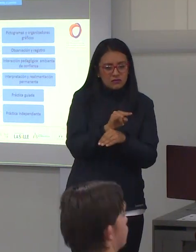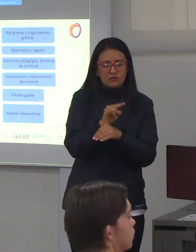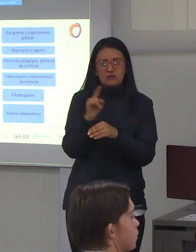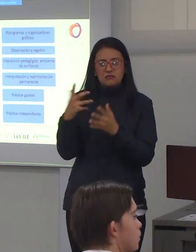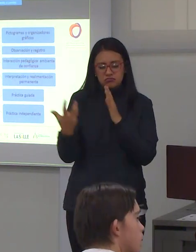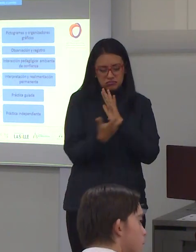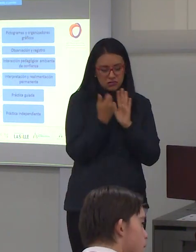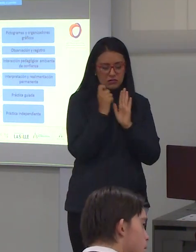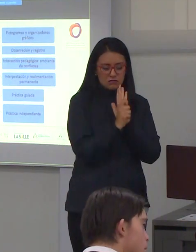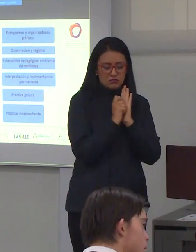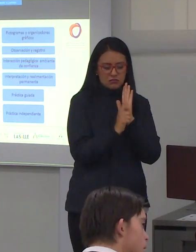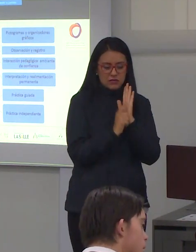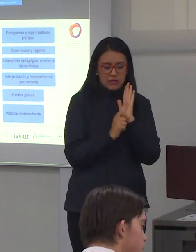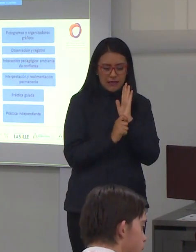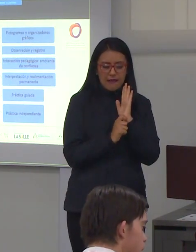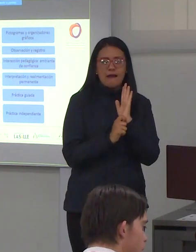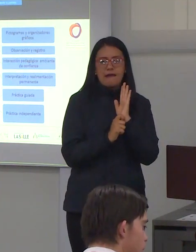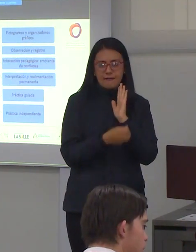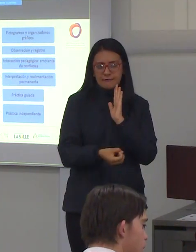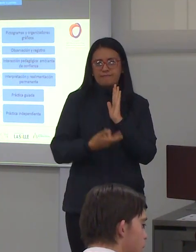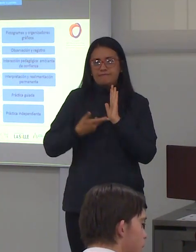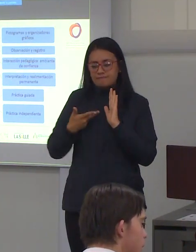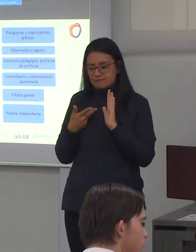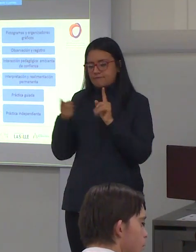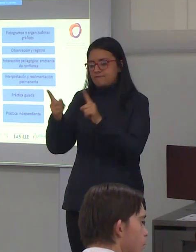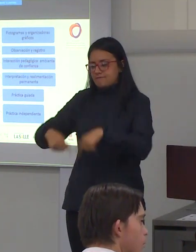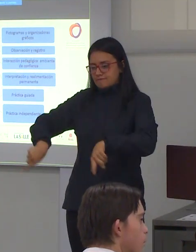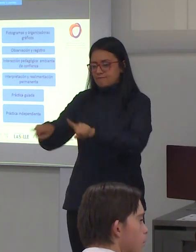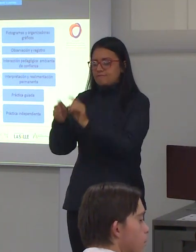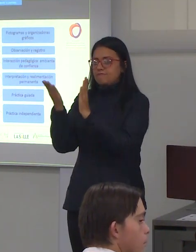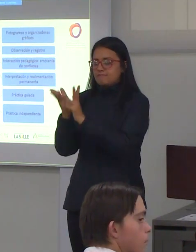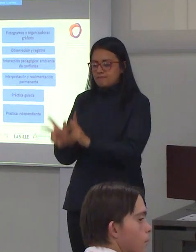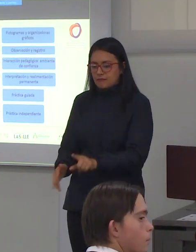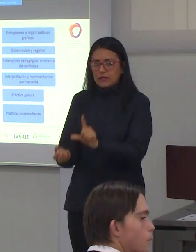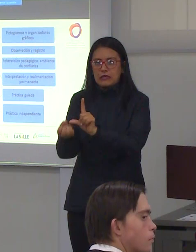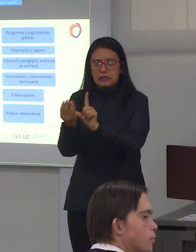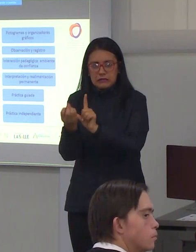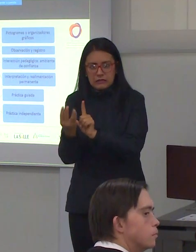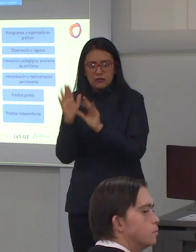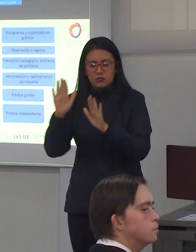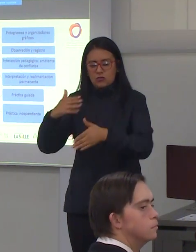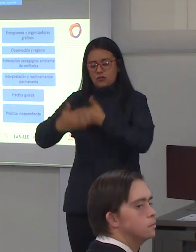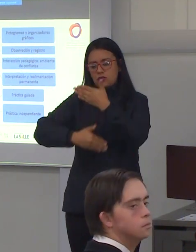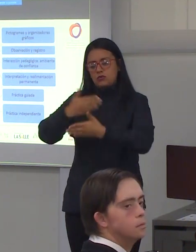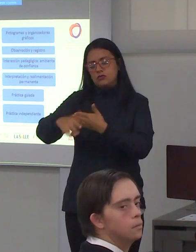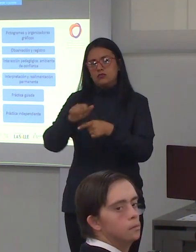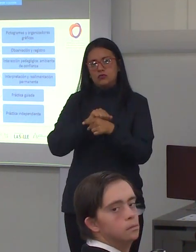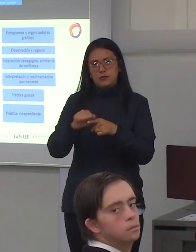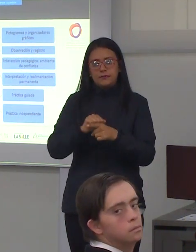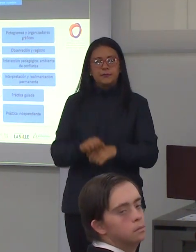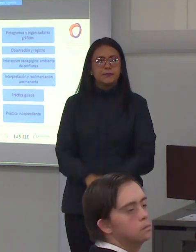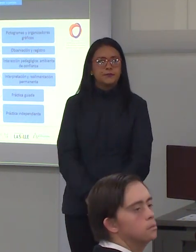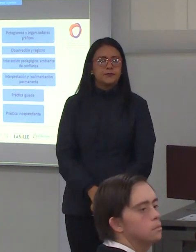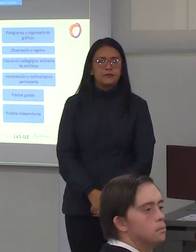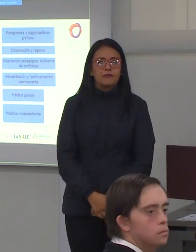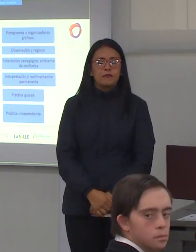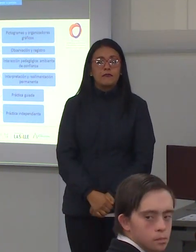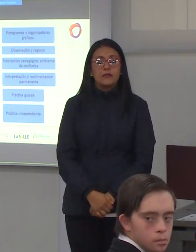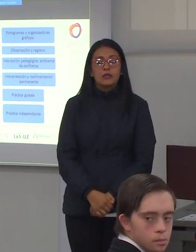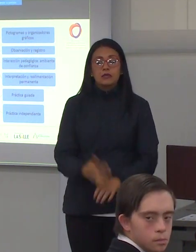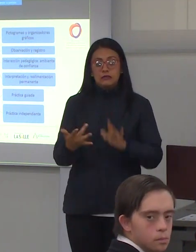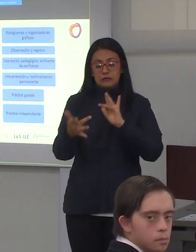registro y como les digo, eso también lo ayudamos con los estudiantes de las licenciaturas en sus procesos de práctica. La interacción